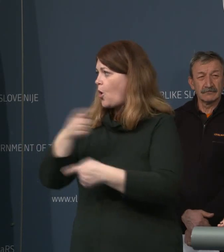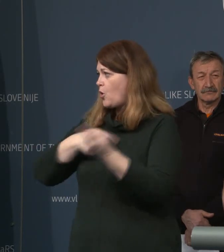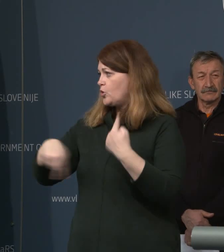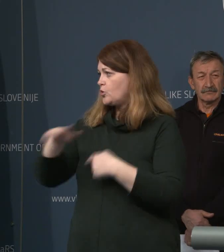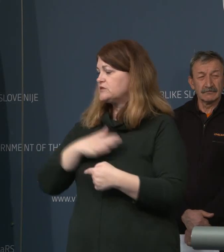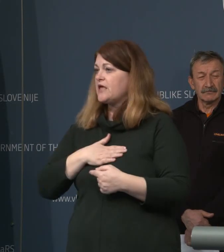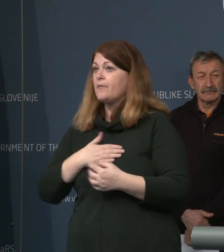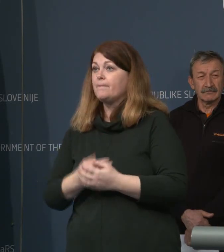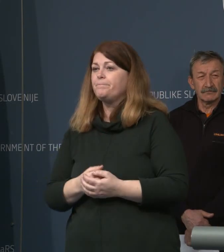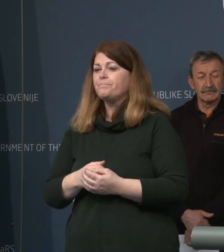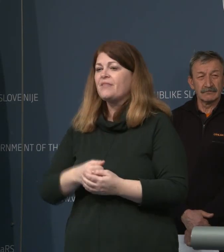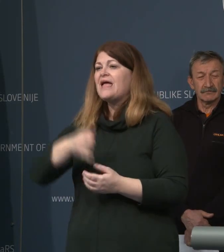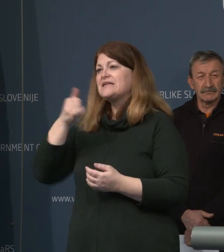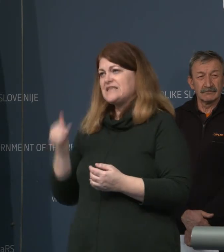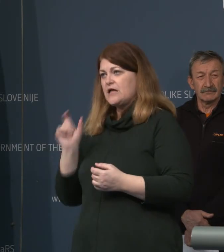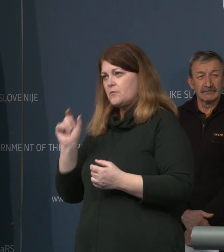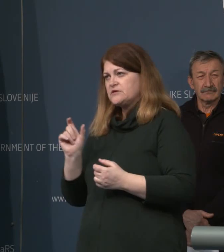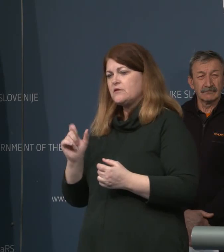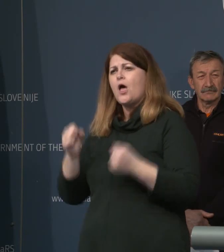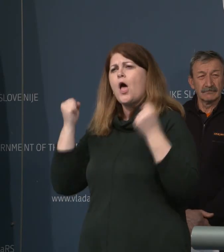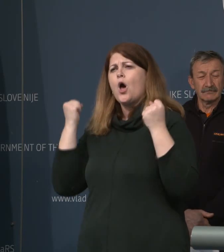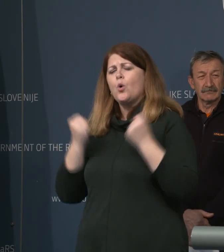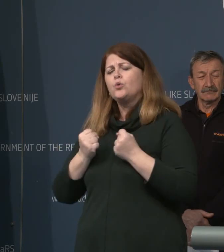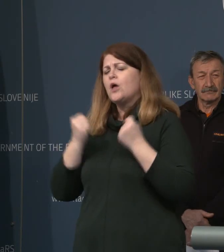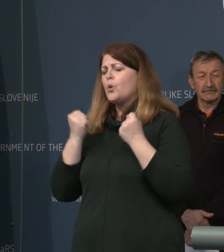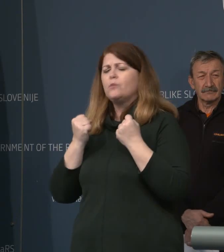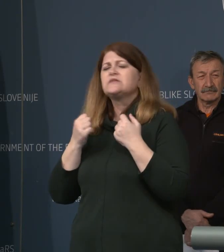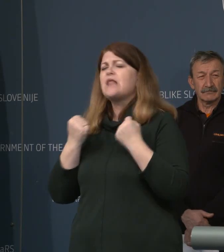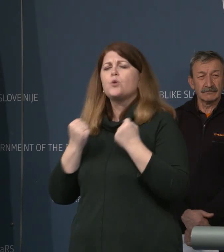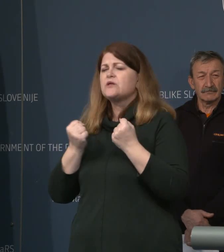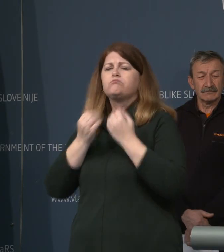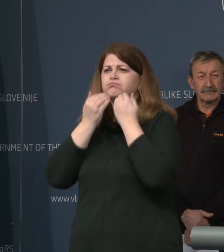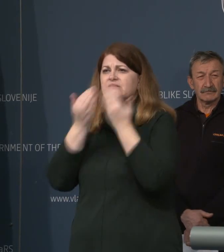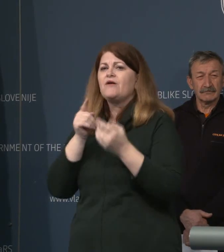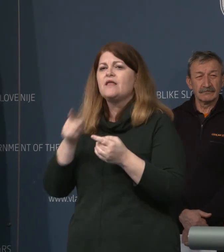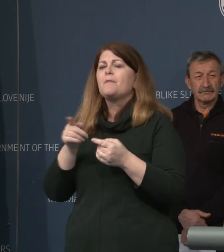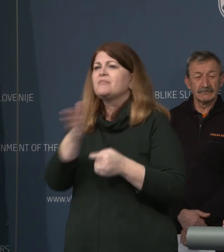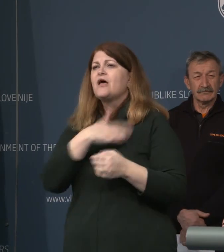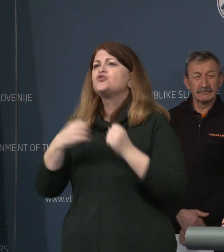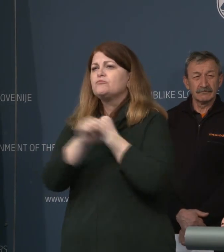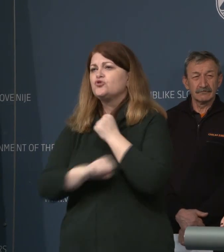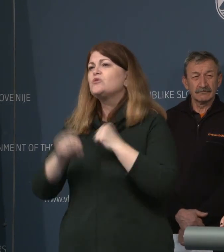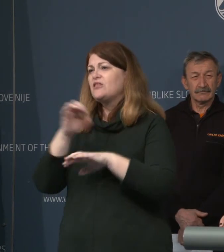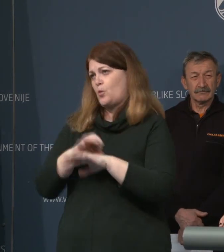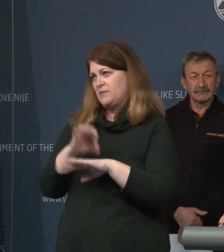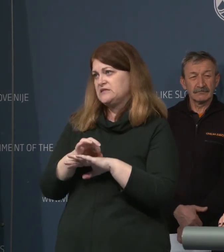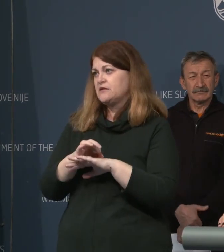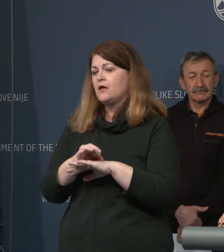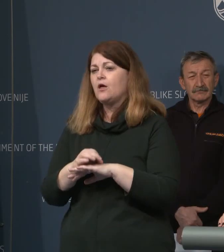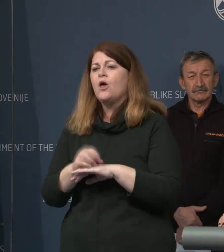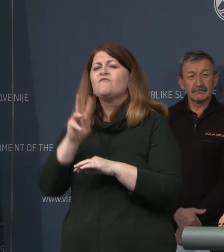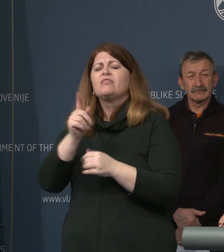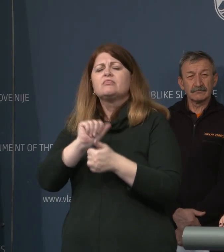sebe. Zadnja beseda pa dovolite, huda zahvala. Zahvala tem našim študentom medicine, namreč